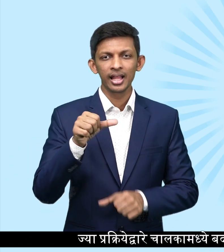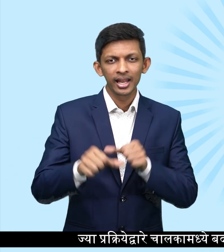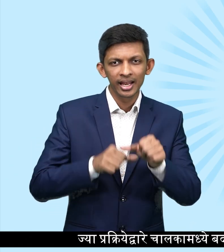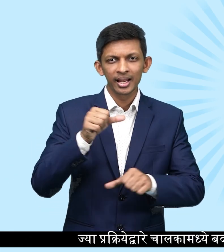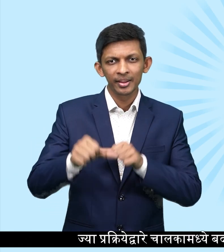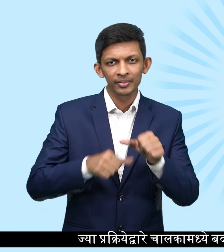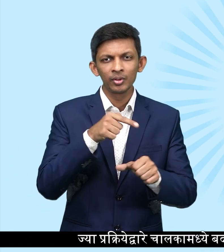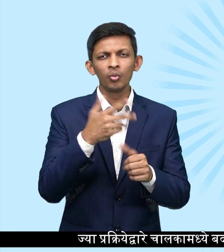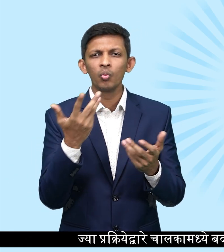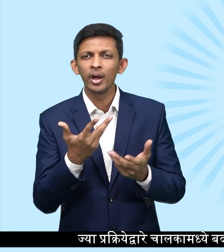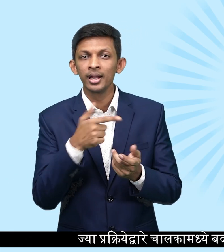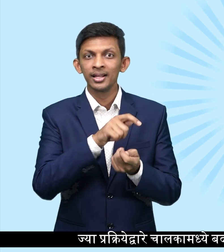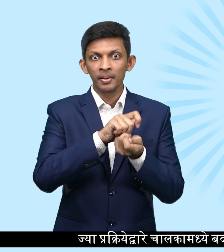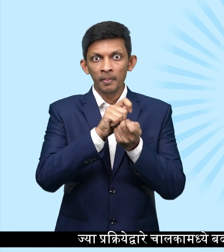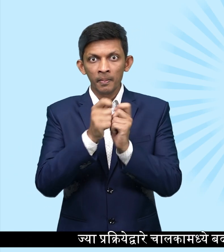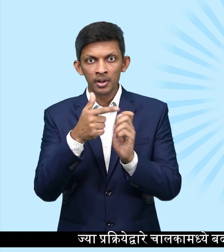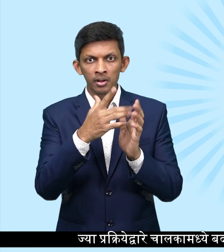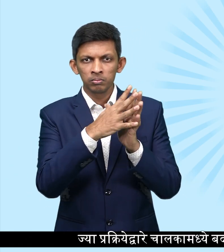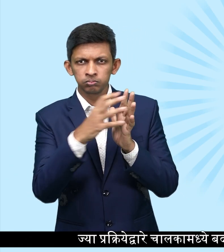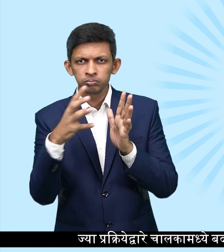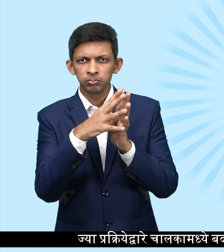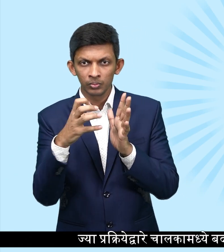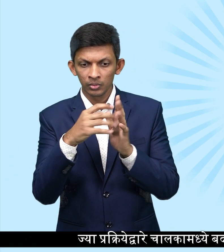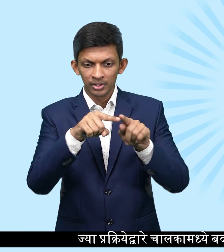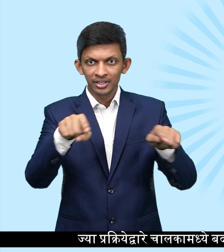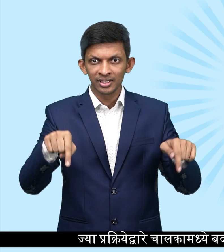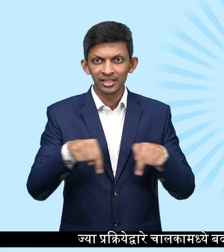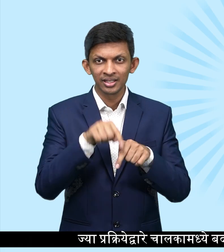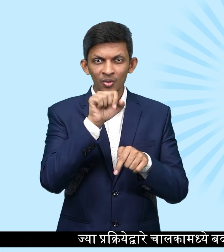ज्या प्रक्रियेद्वारे चालकामध्ये बदलणारे चुंबकीय क्षेत्र दुसऱ्या चालकात विद्युत प्रवाह